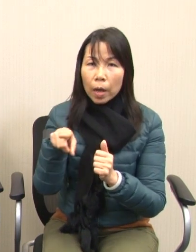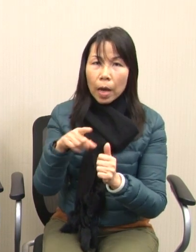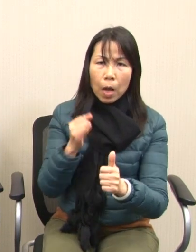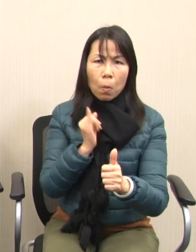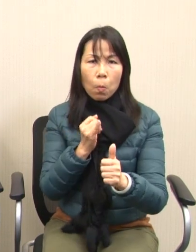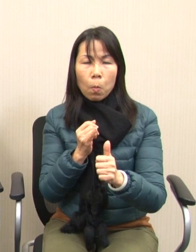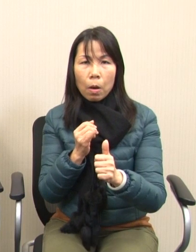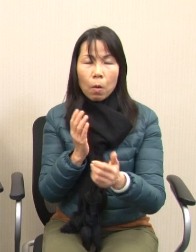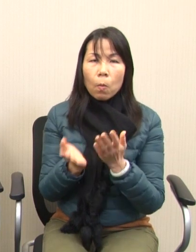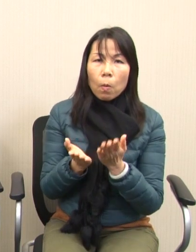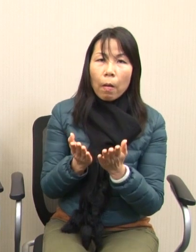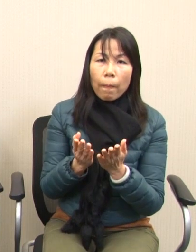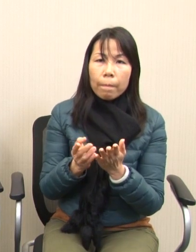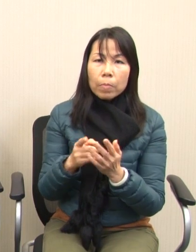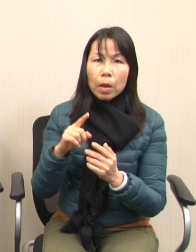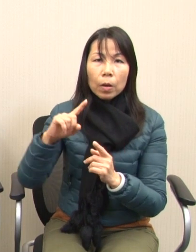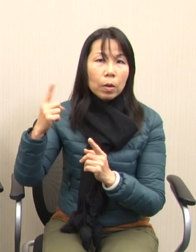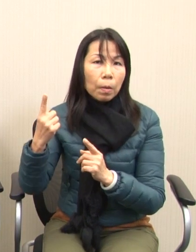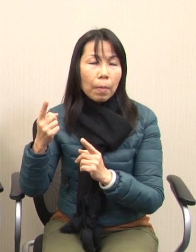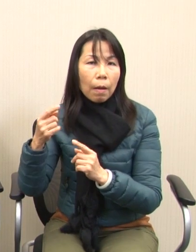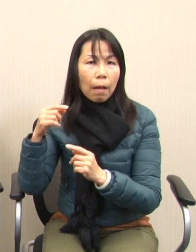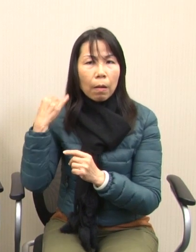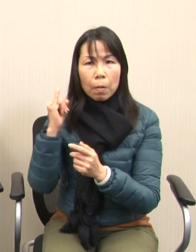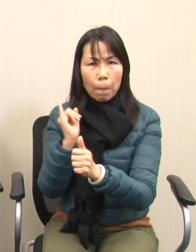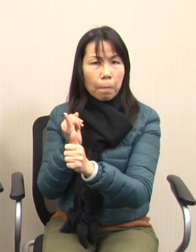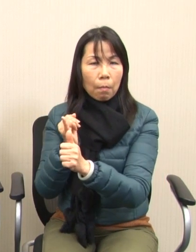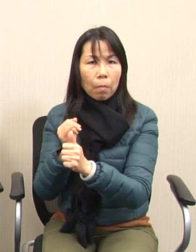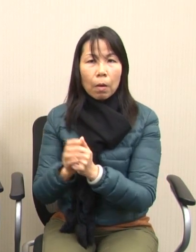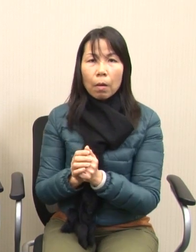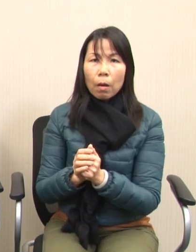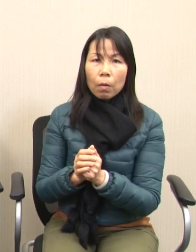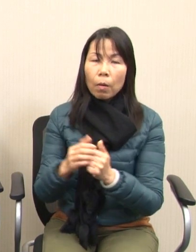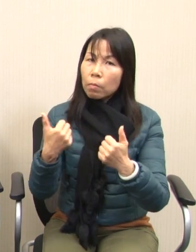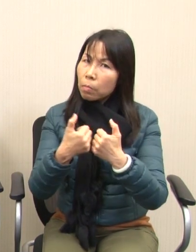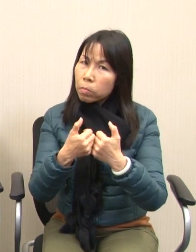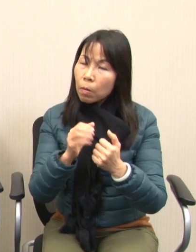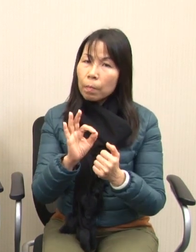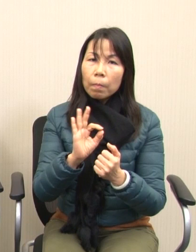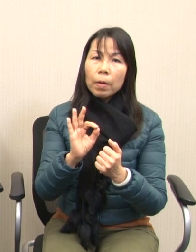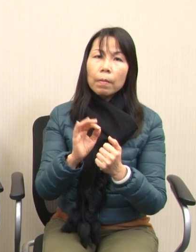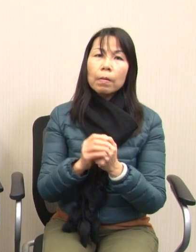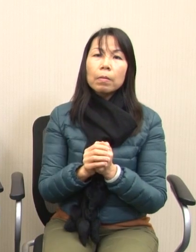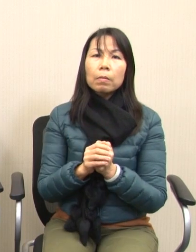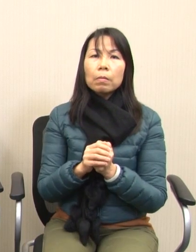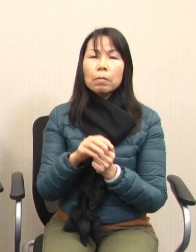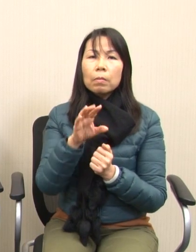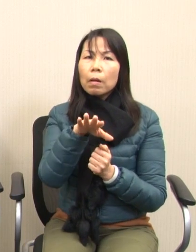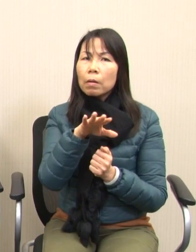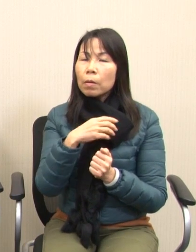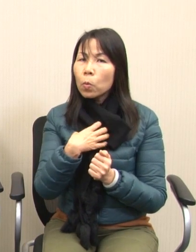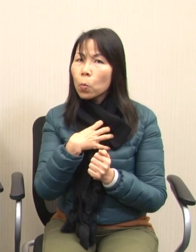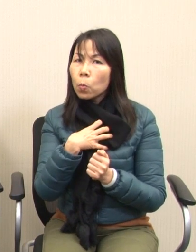人，他就不跟你親近。我想問大家，你會不會認